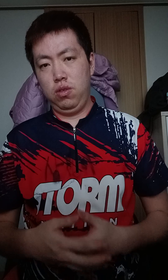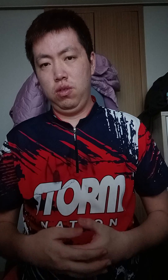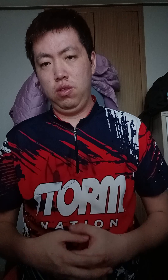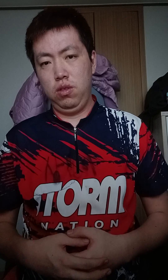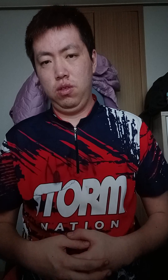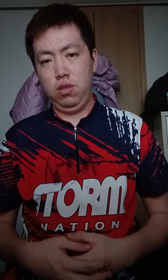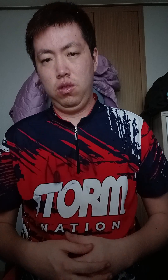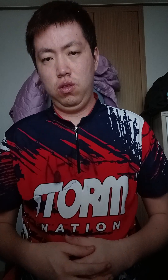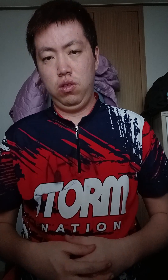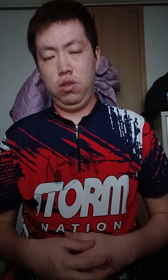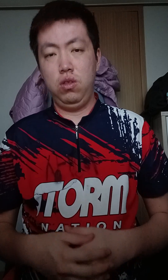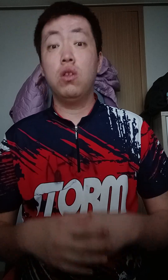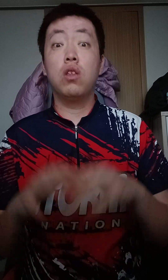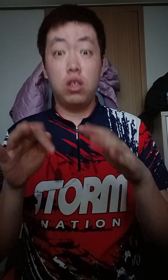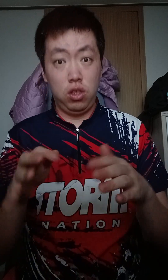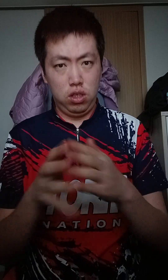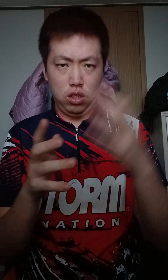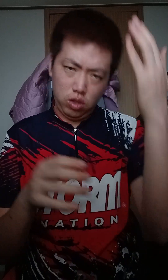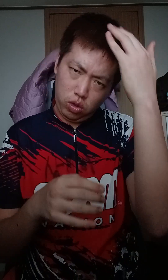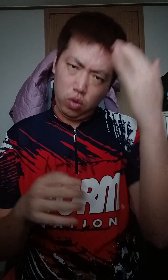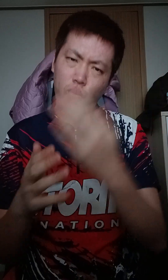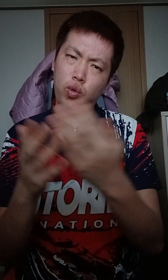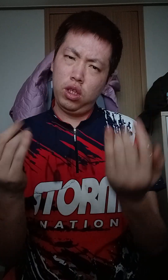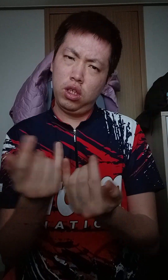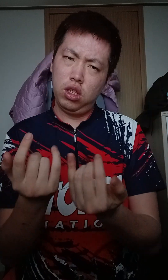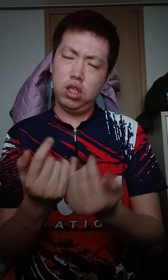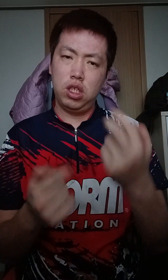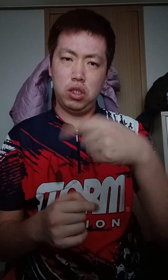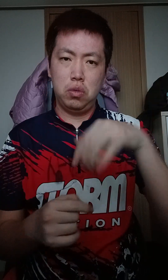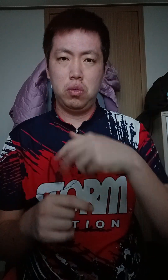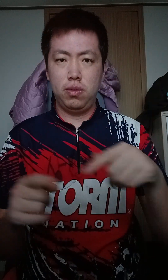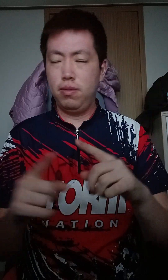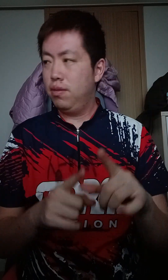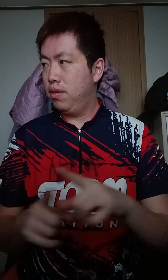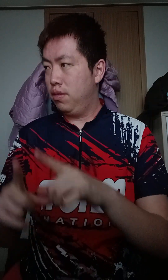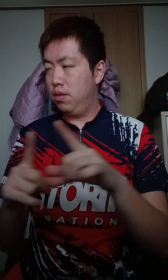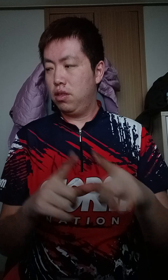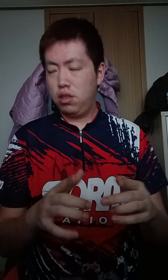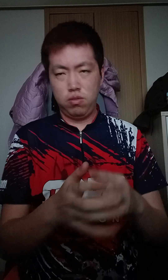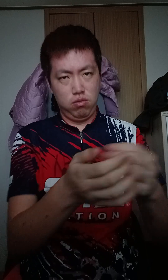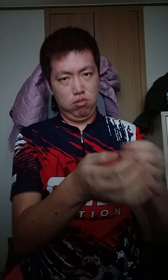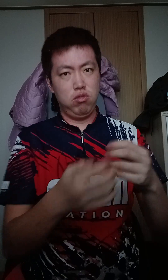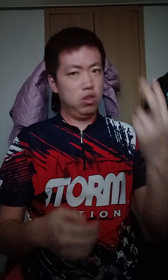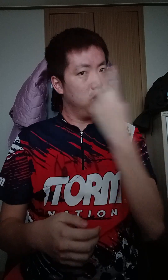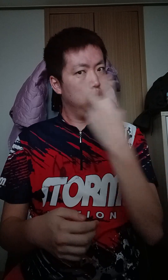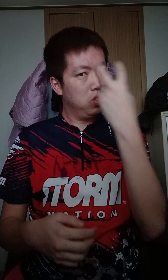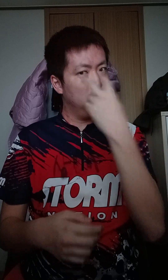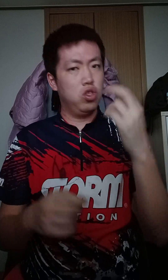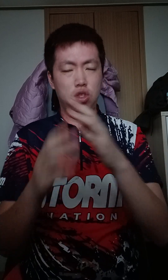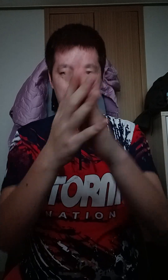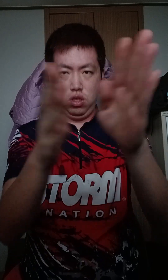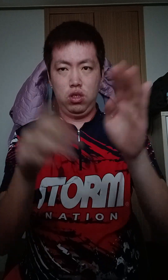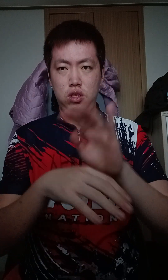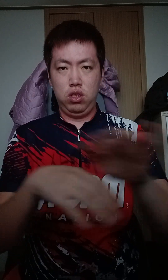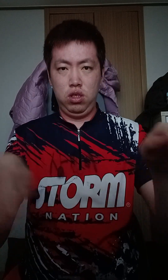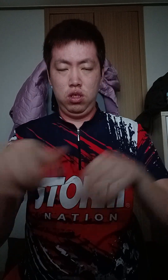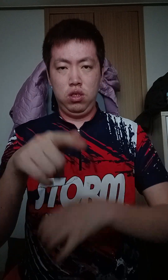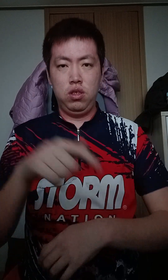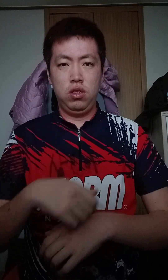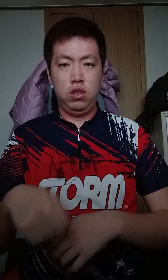기다리는. 경찰은 해당 시설 원장을 장애인복지법 위반 혐의로 입건해 수사를 벌이고 있습니다. KBS 뉴스